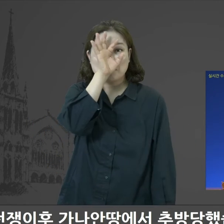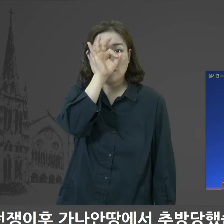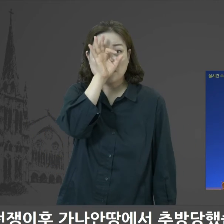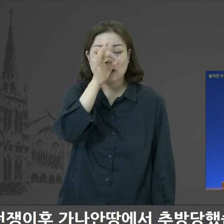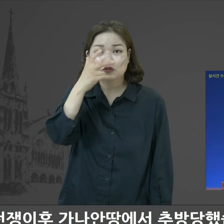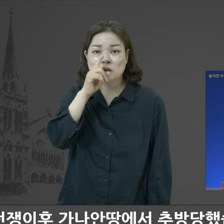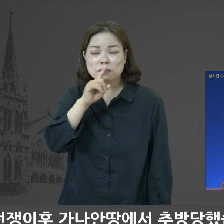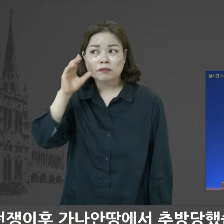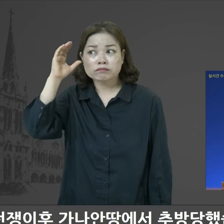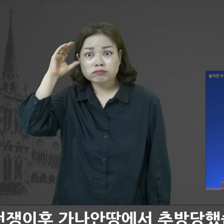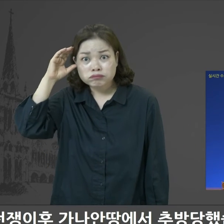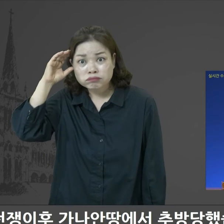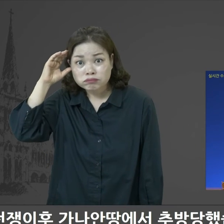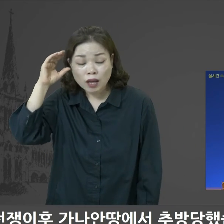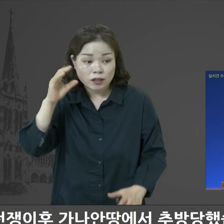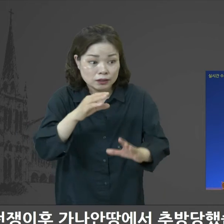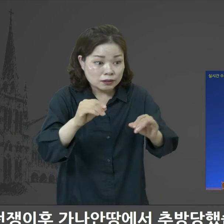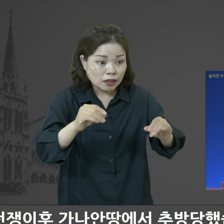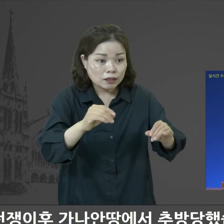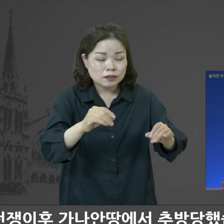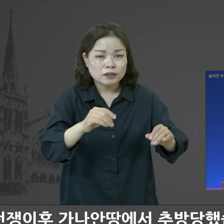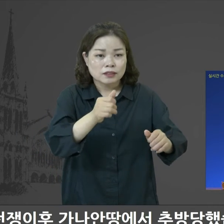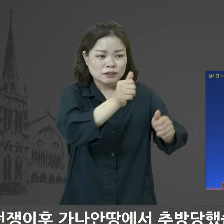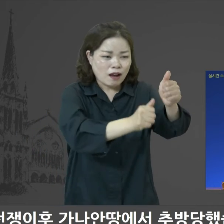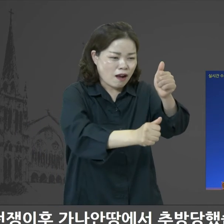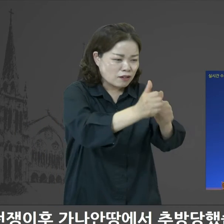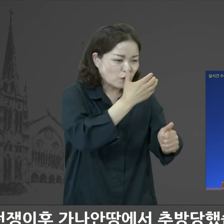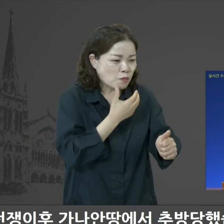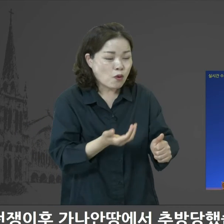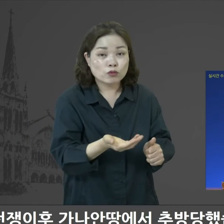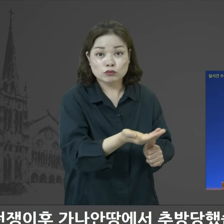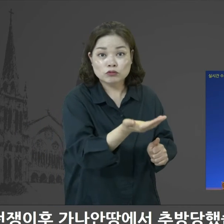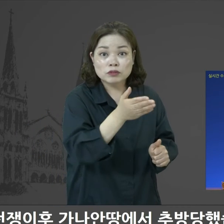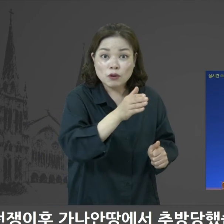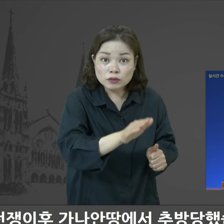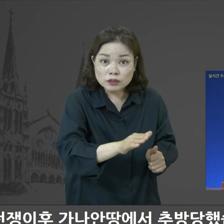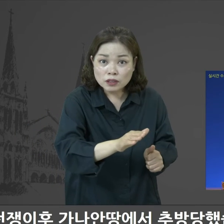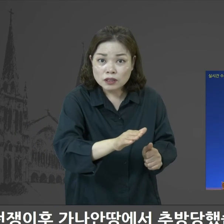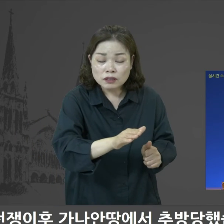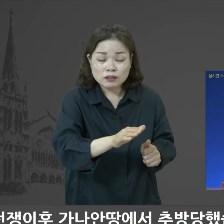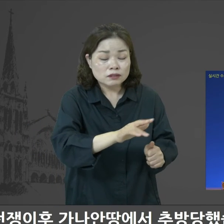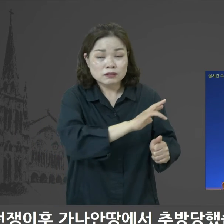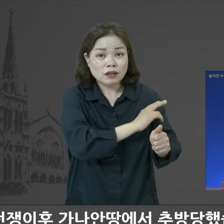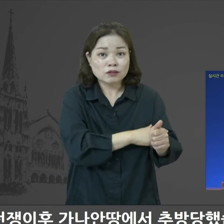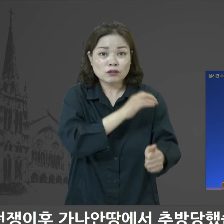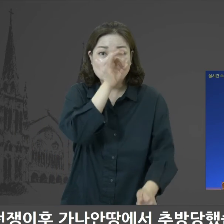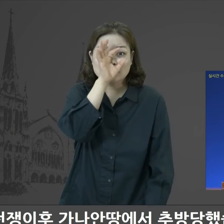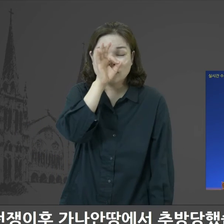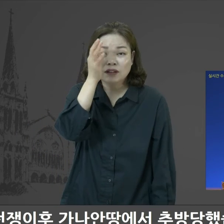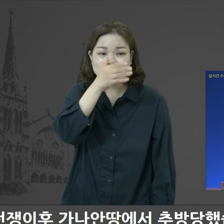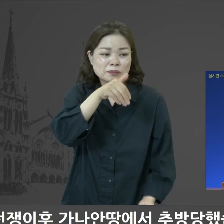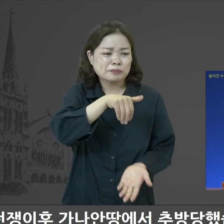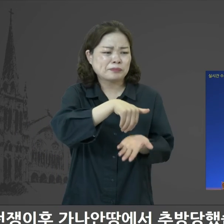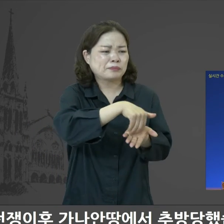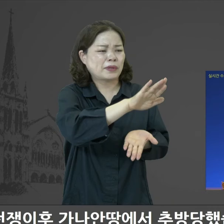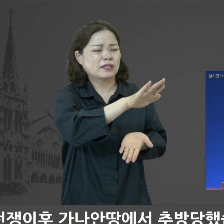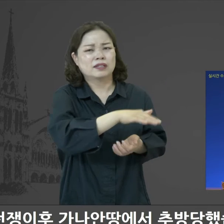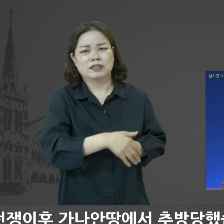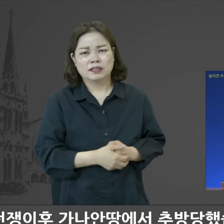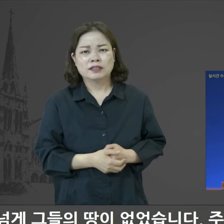주의 말씀을 청종하면 그 땅에서 자손 대대로 복을 주신다고 하셨는데 그 땅에 살 자격이 없었어요. 하나님이 쫓아내버리는